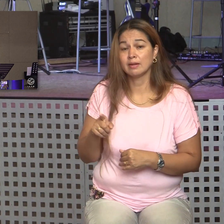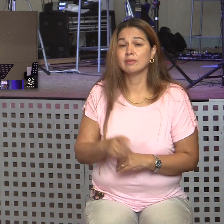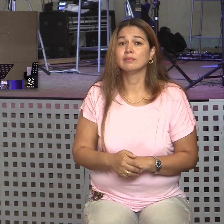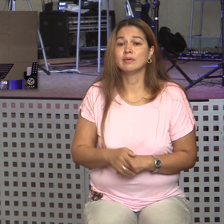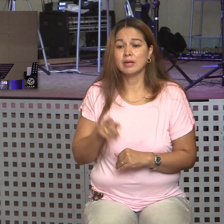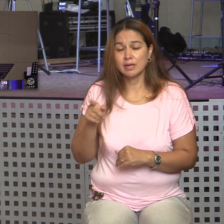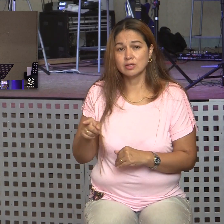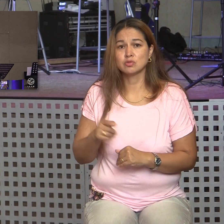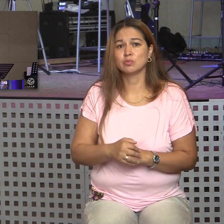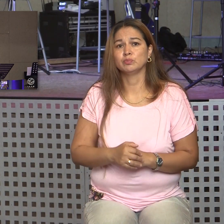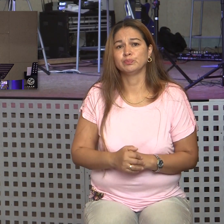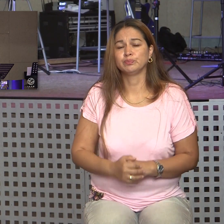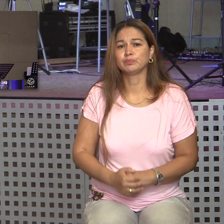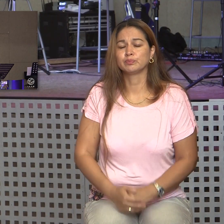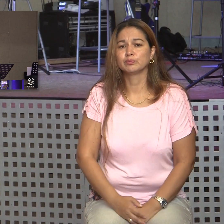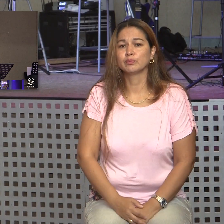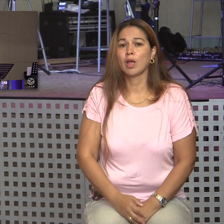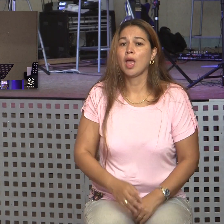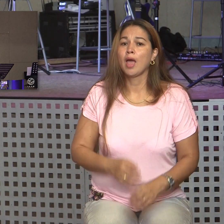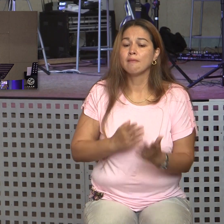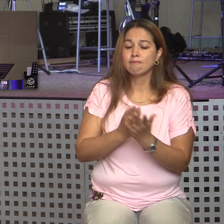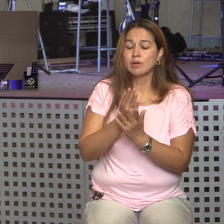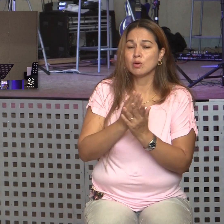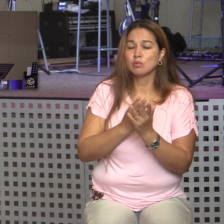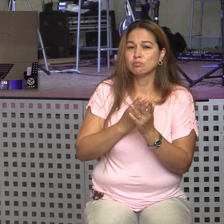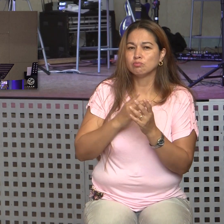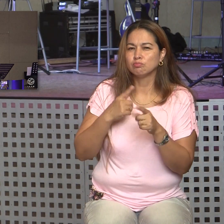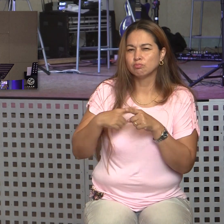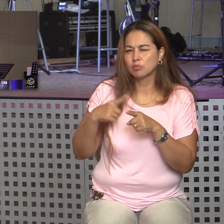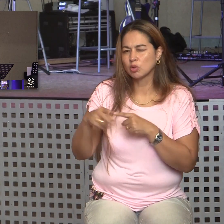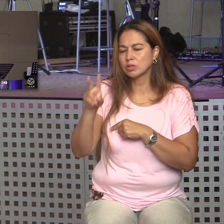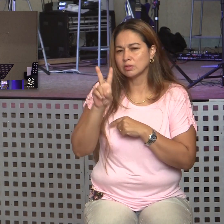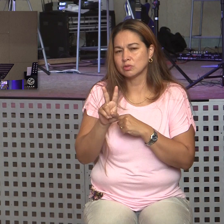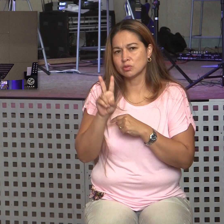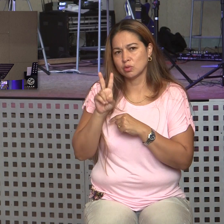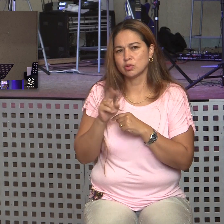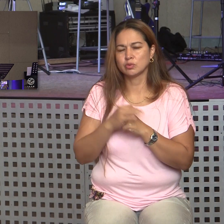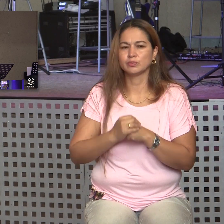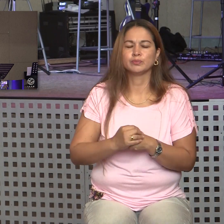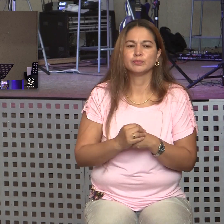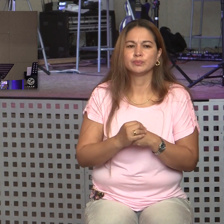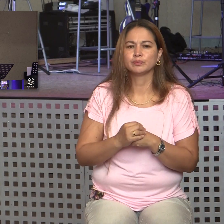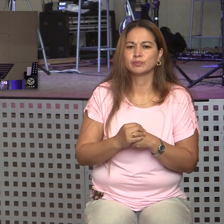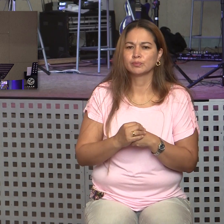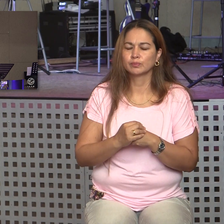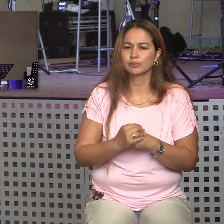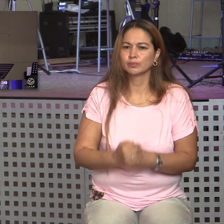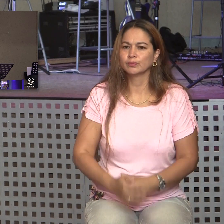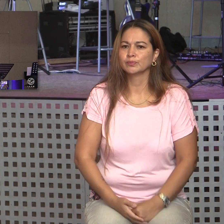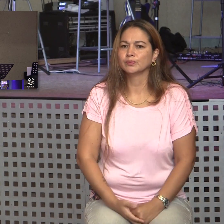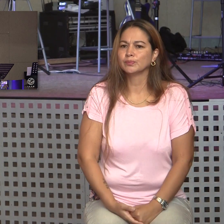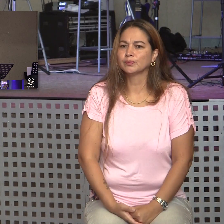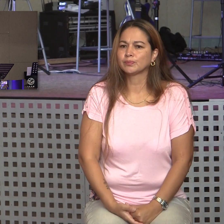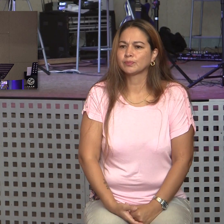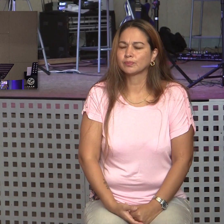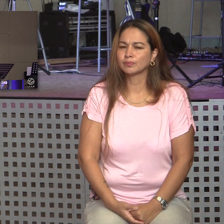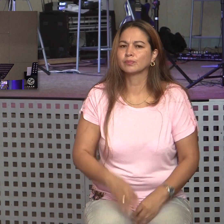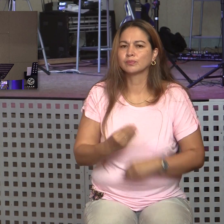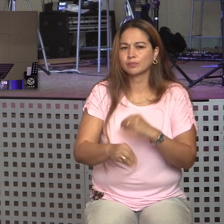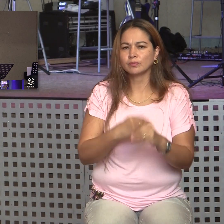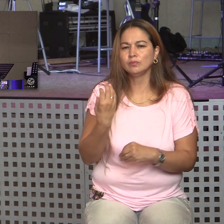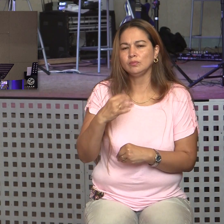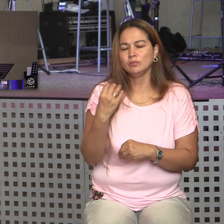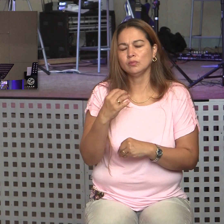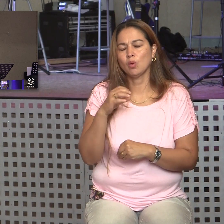esta mañana. Uno de ellos, fijaros, el texto que hemos leído, Señor, estoy en Hechos